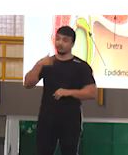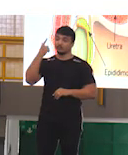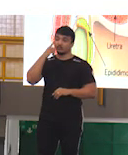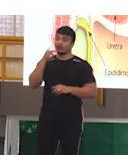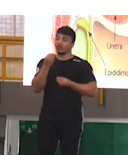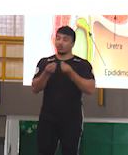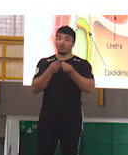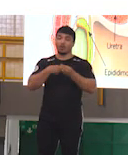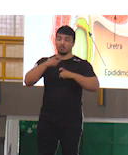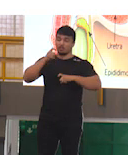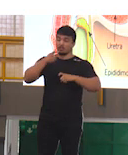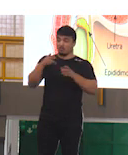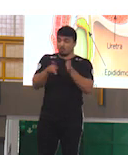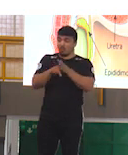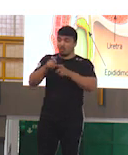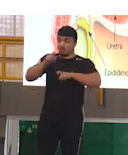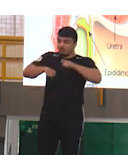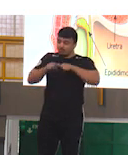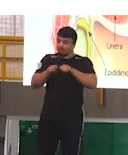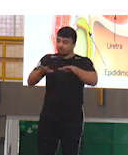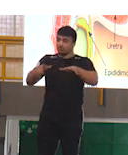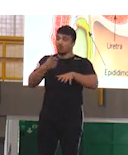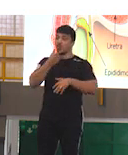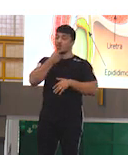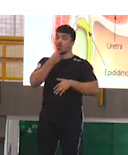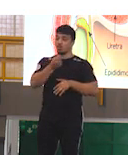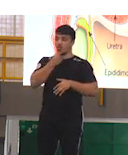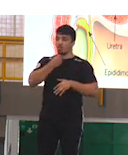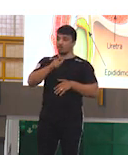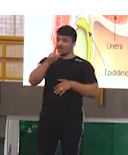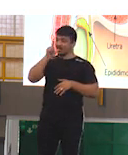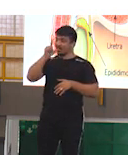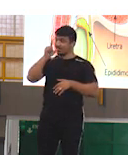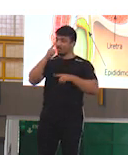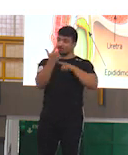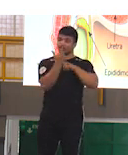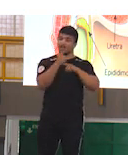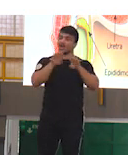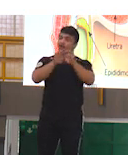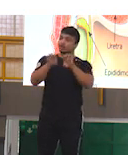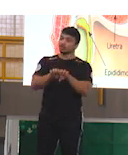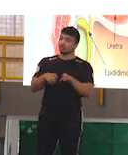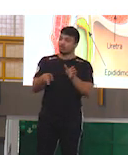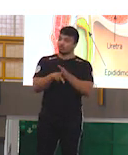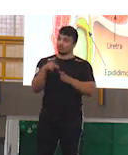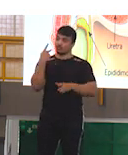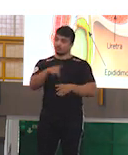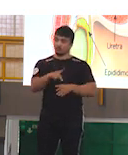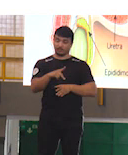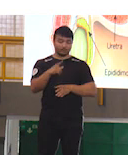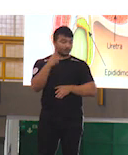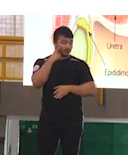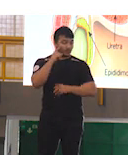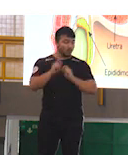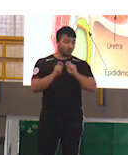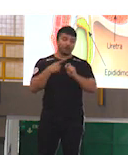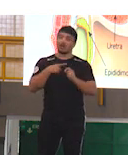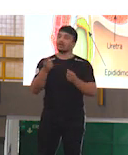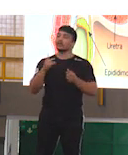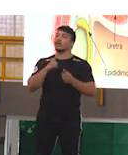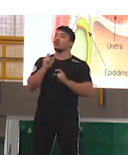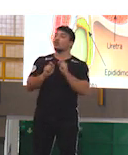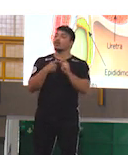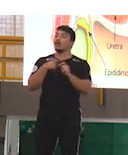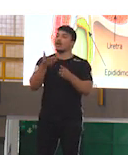Sistema reprodutor masculino. Quando observamos a estrutura reprodutora masculina, ela